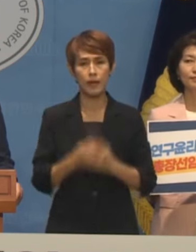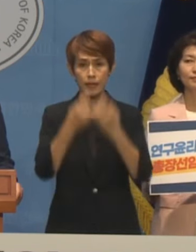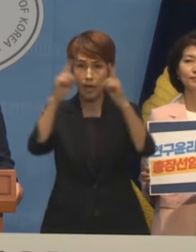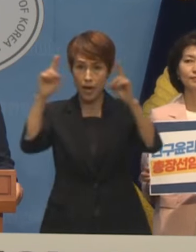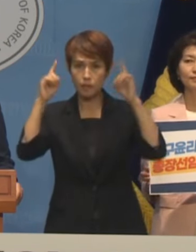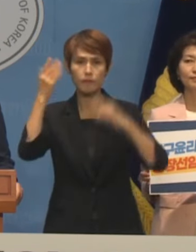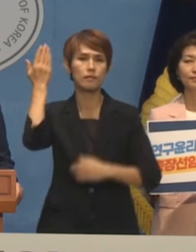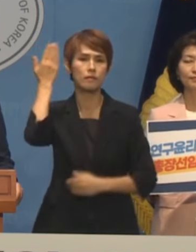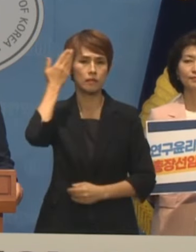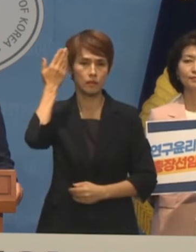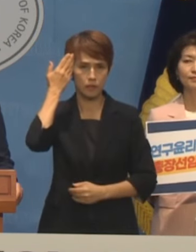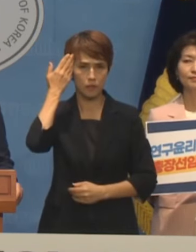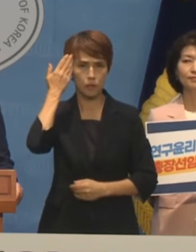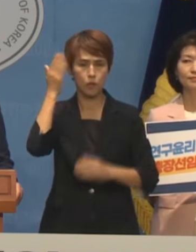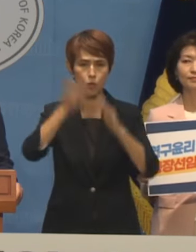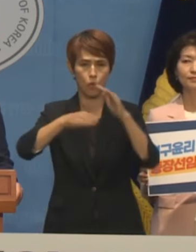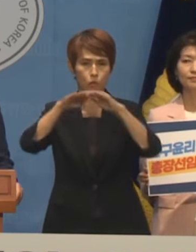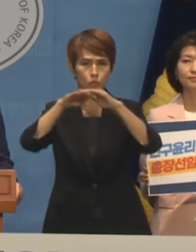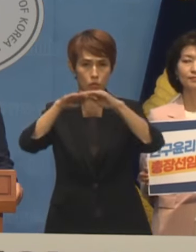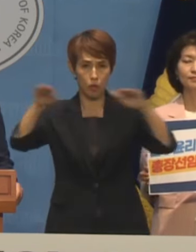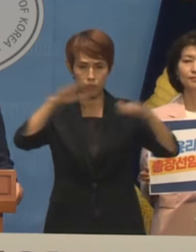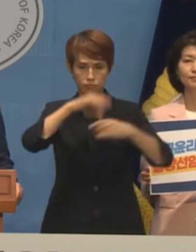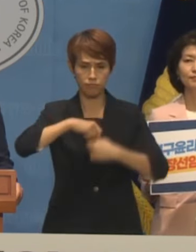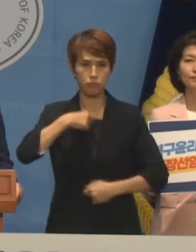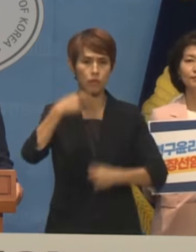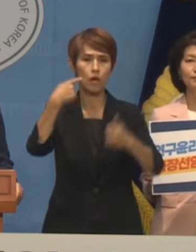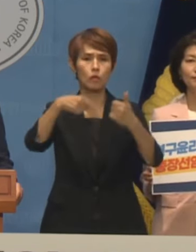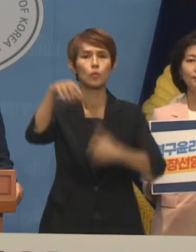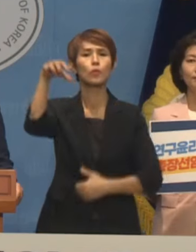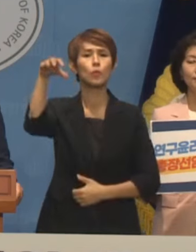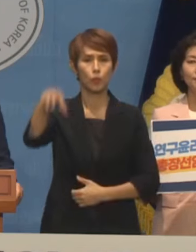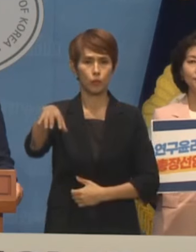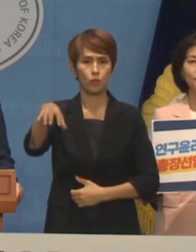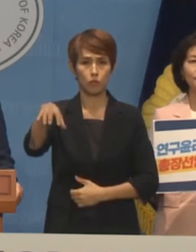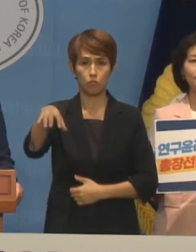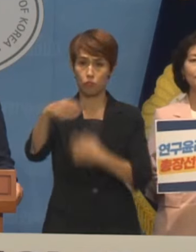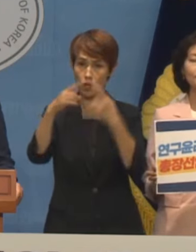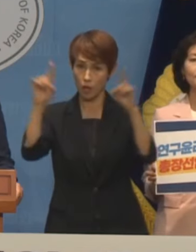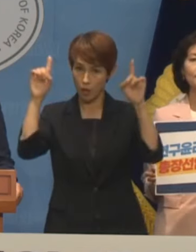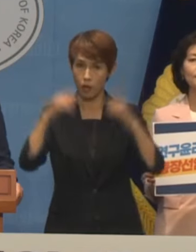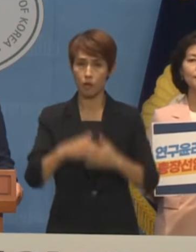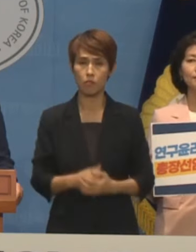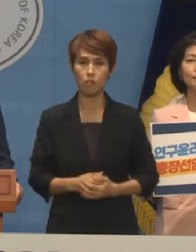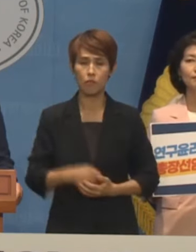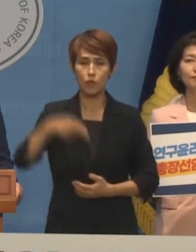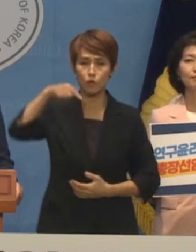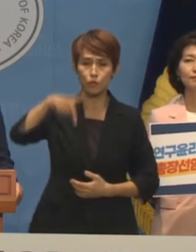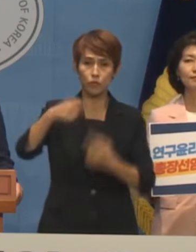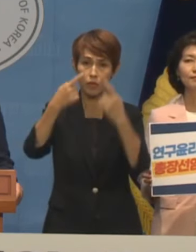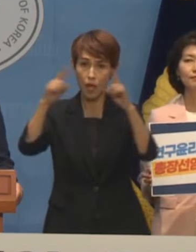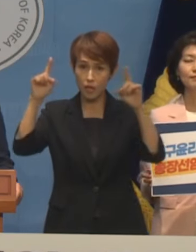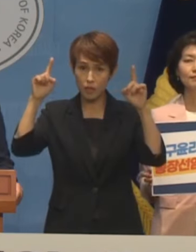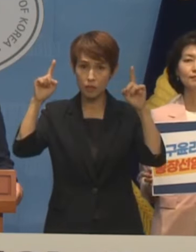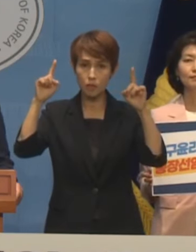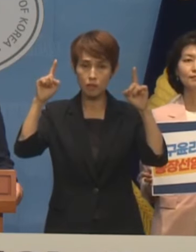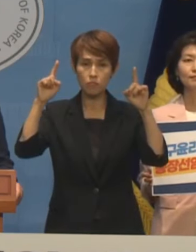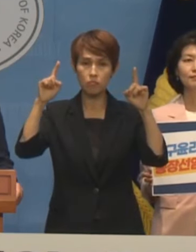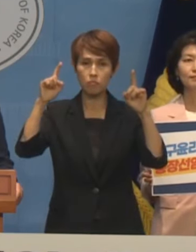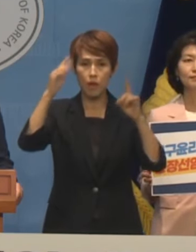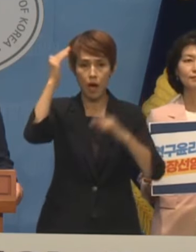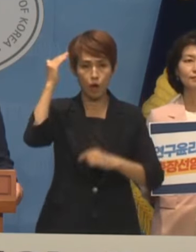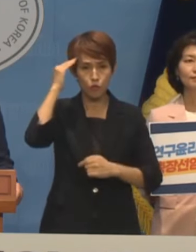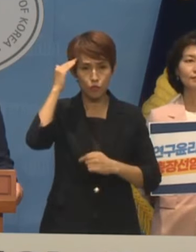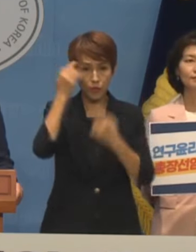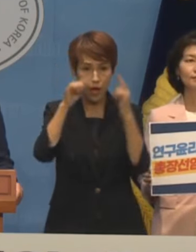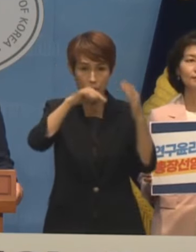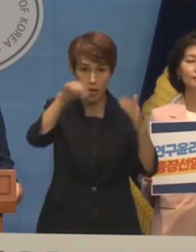상식과 그리고 공정과 정의를 가르쳐야 될 장소입니다. 더구나 숙명여대는 우리나라의 수많은 사립대학